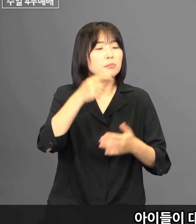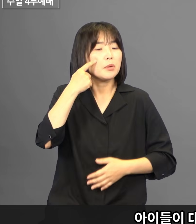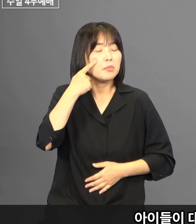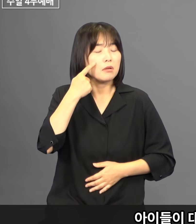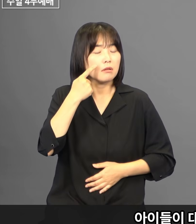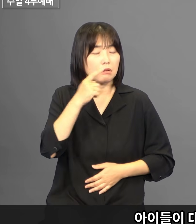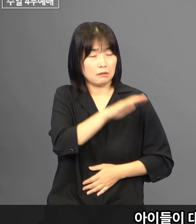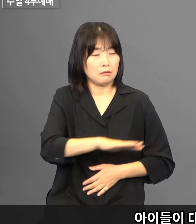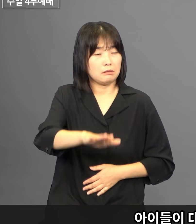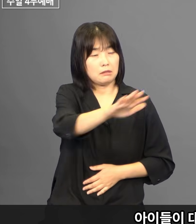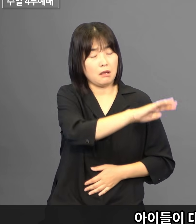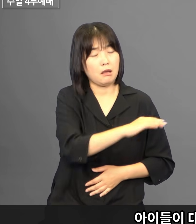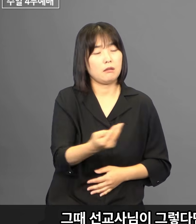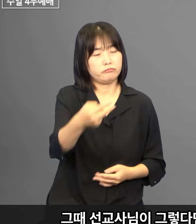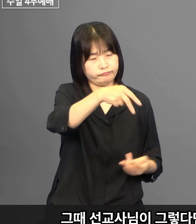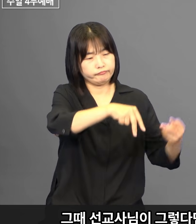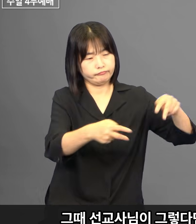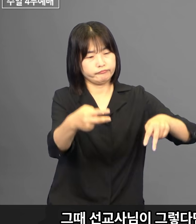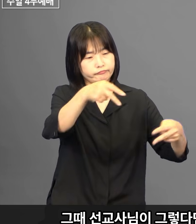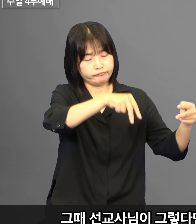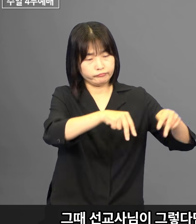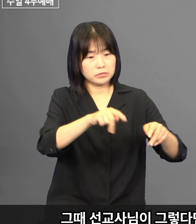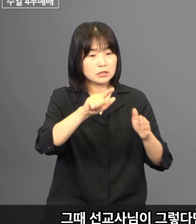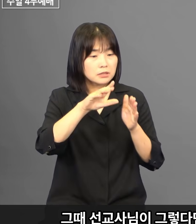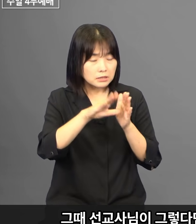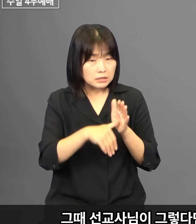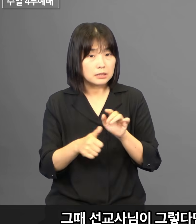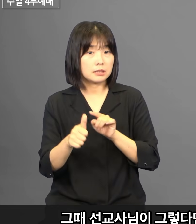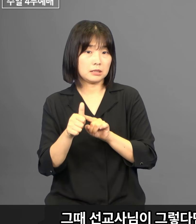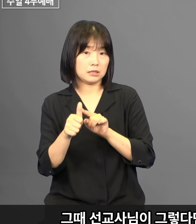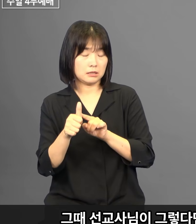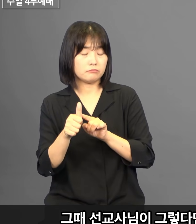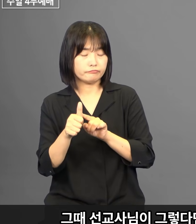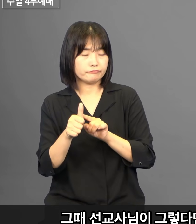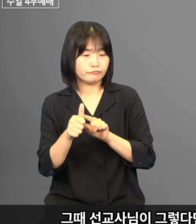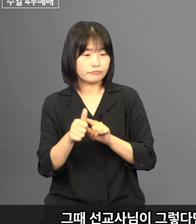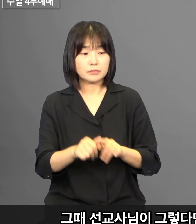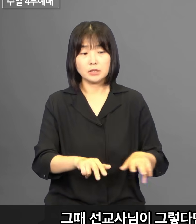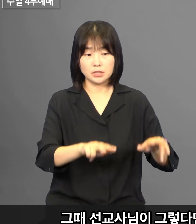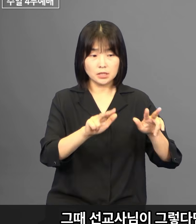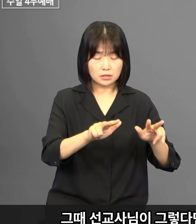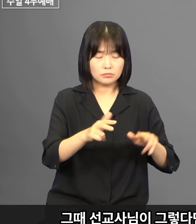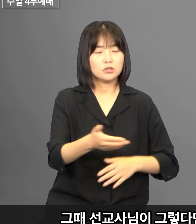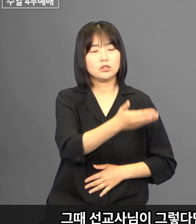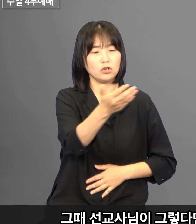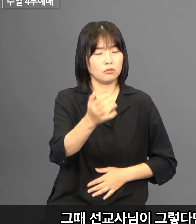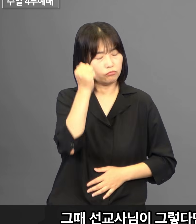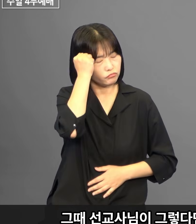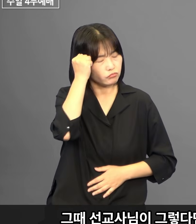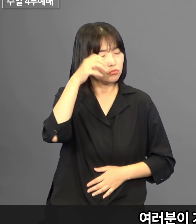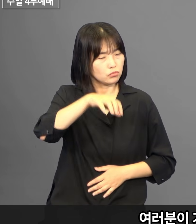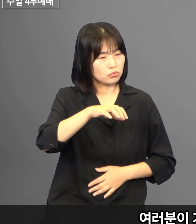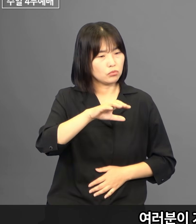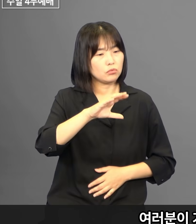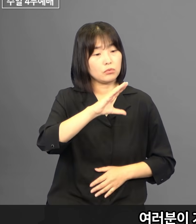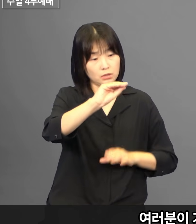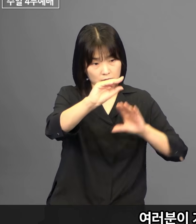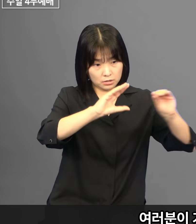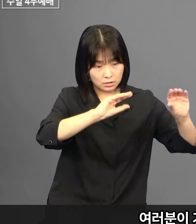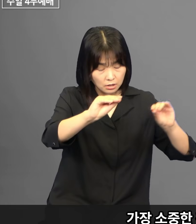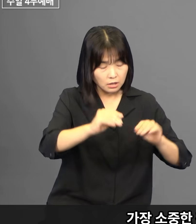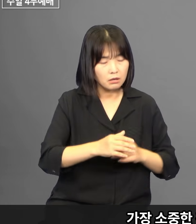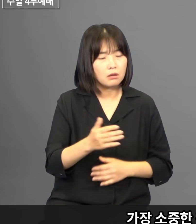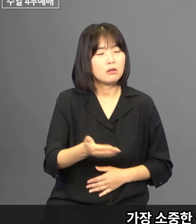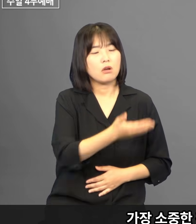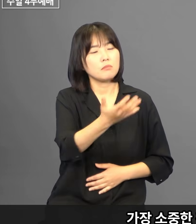다 일어났어요. 그때 선교사님이 그렇다면 지금 여러분의 숙소로 돌아가서 여러분이 가지고 있는